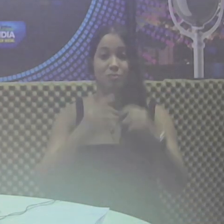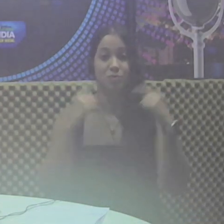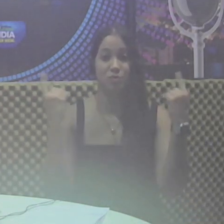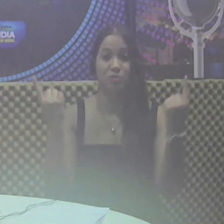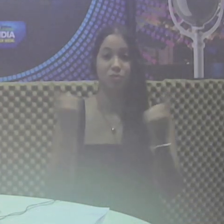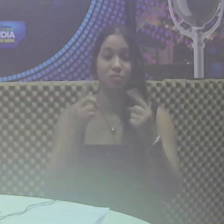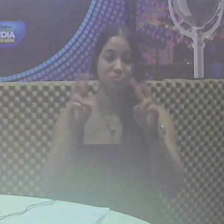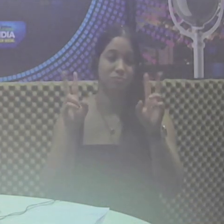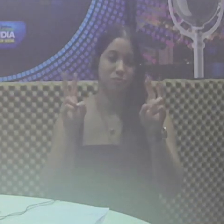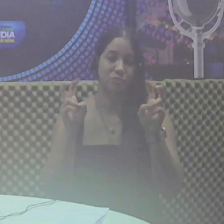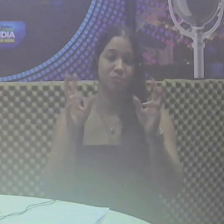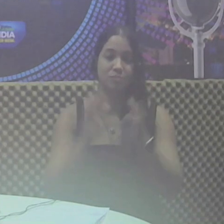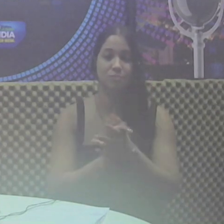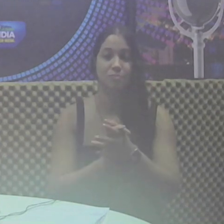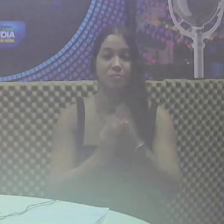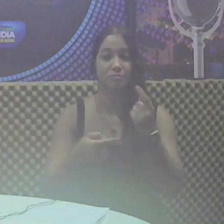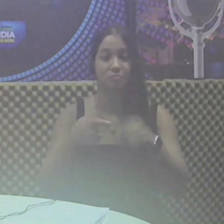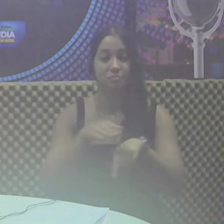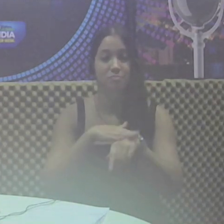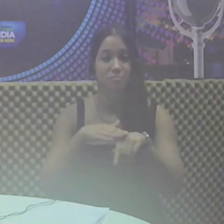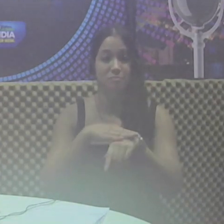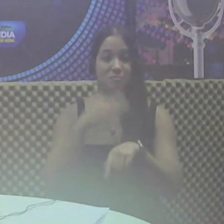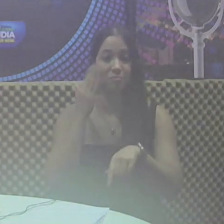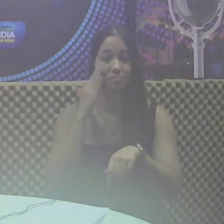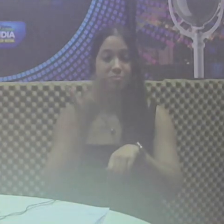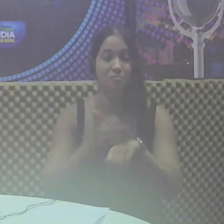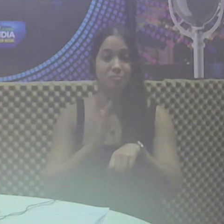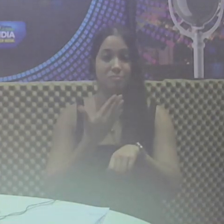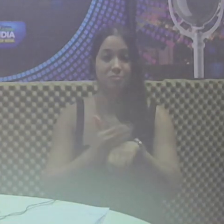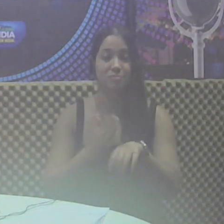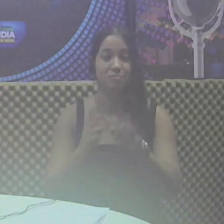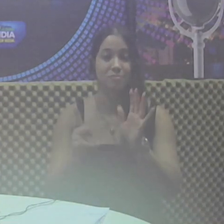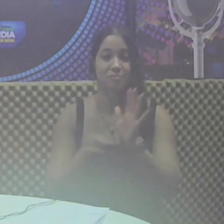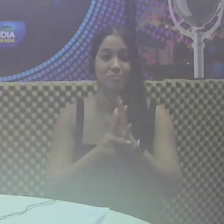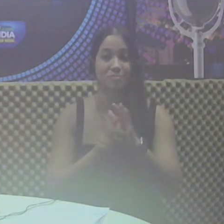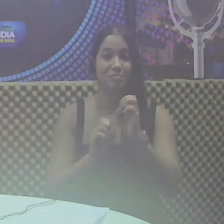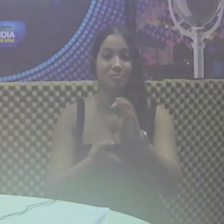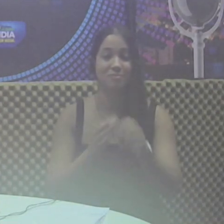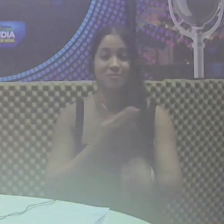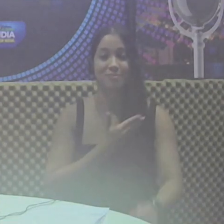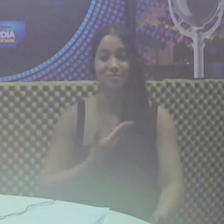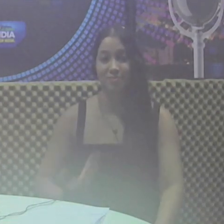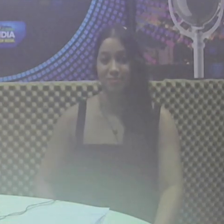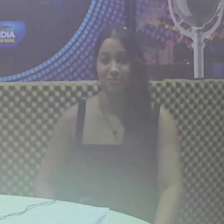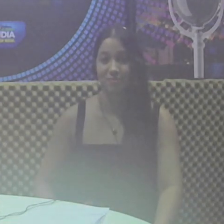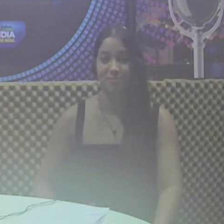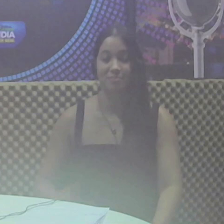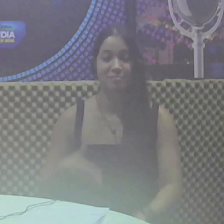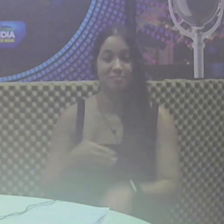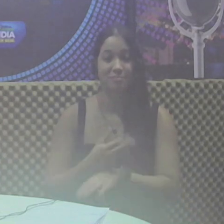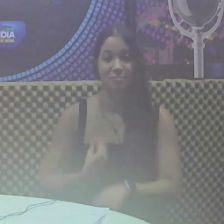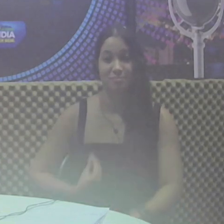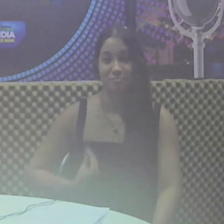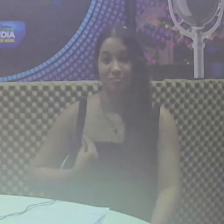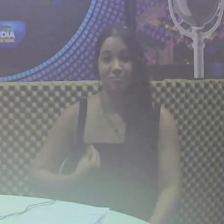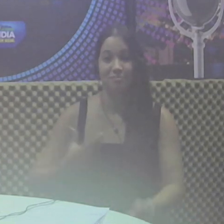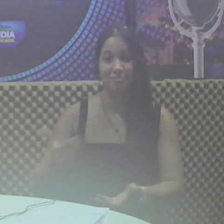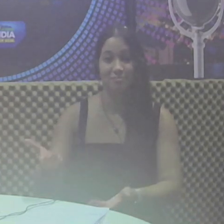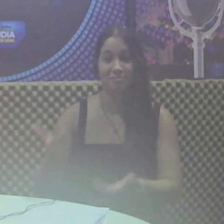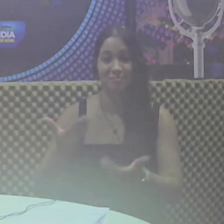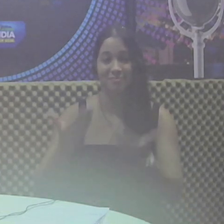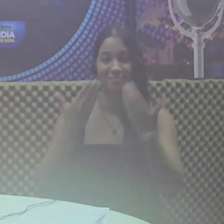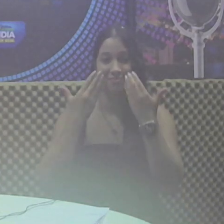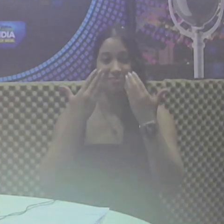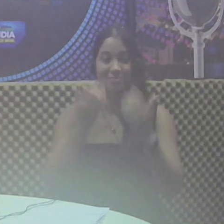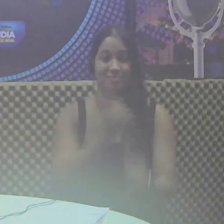tema. Diálogos, saberes e práticas no contexto da educação pública. Os participantes foram recebidos por uma apresentação